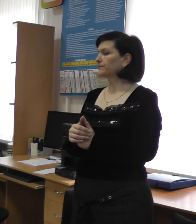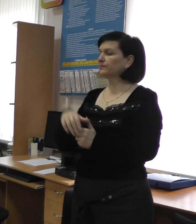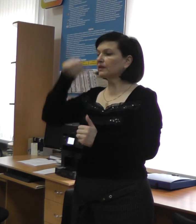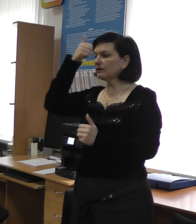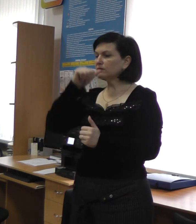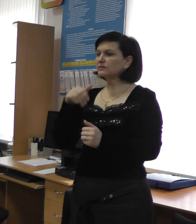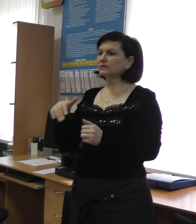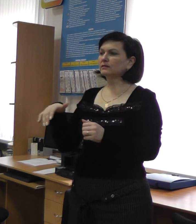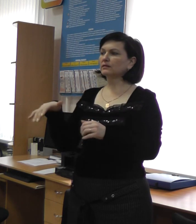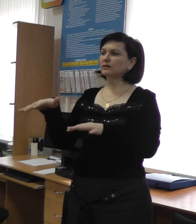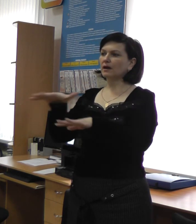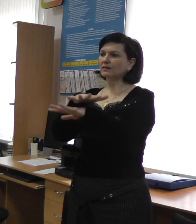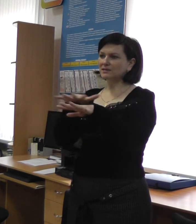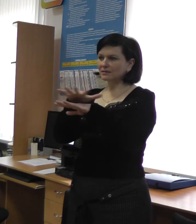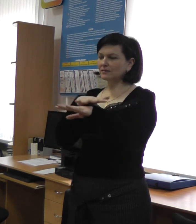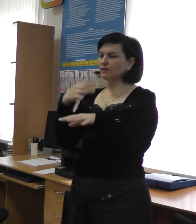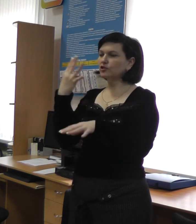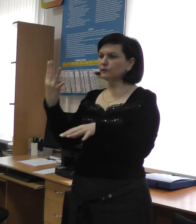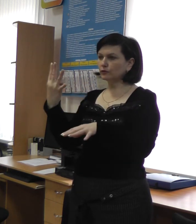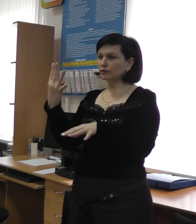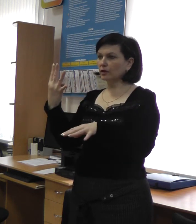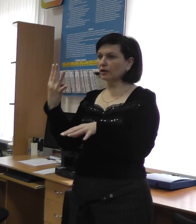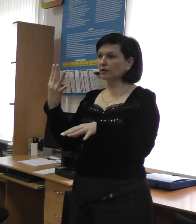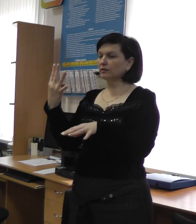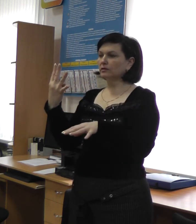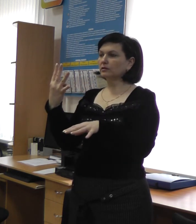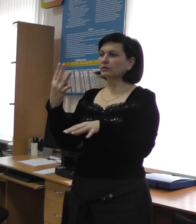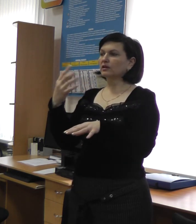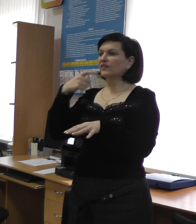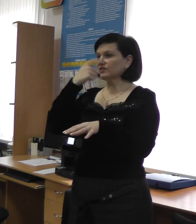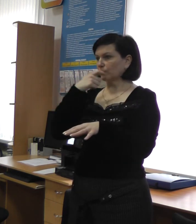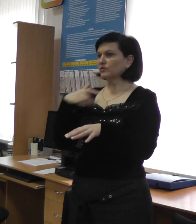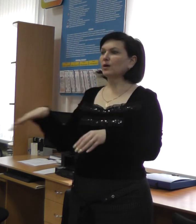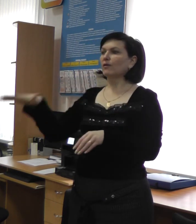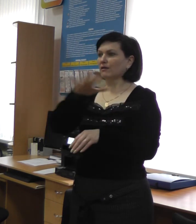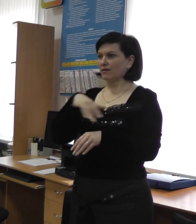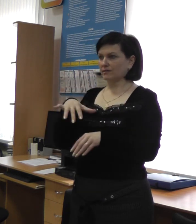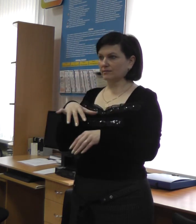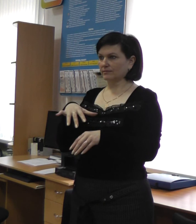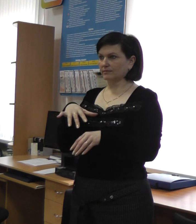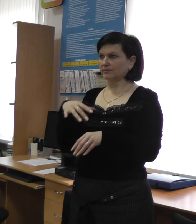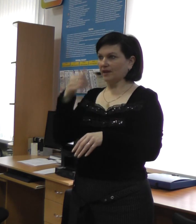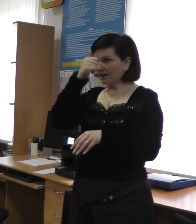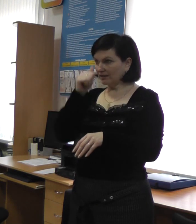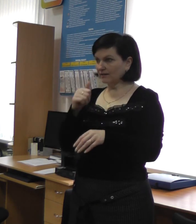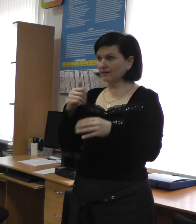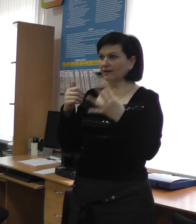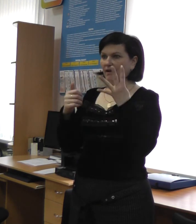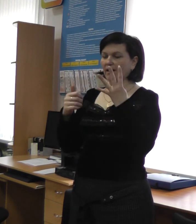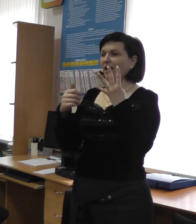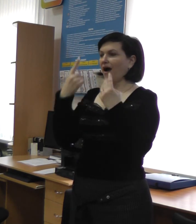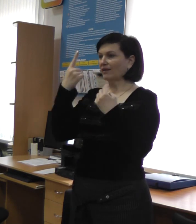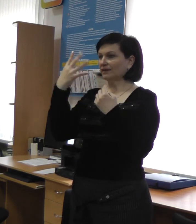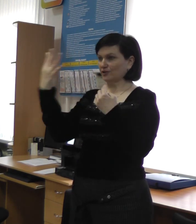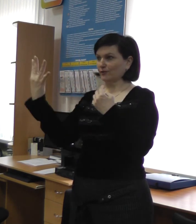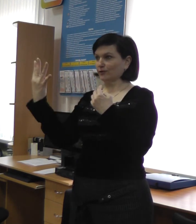Греческое население – это четвертая по численности национальность в Ставропольском крае. По